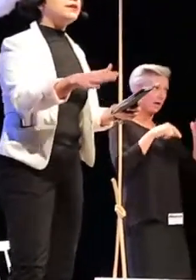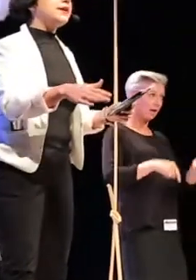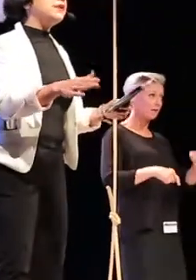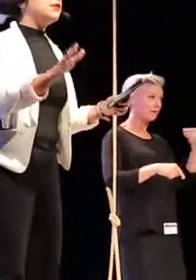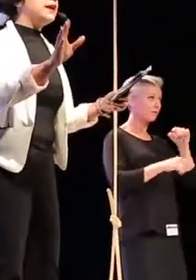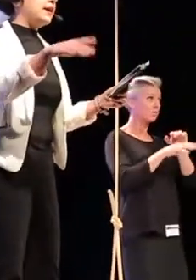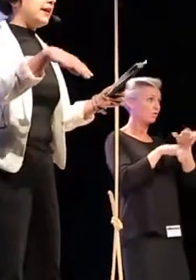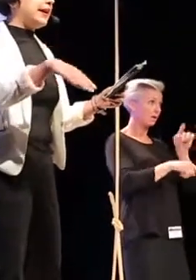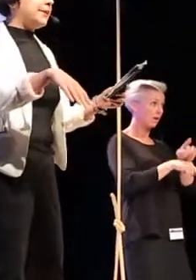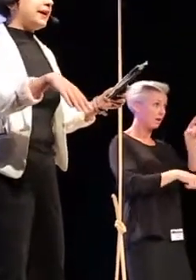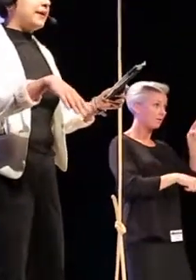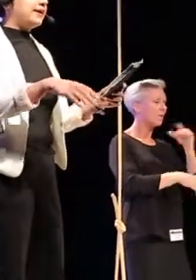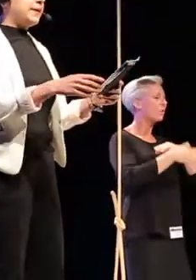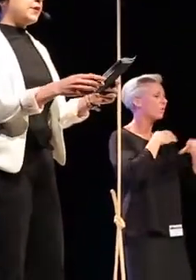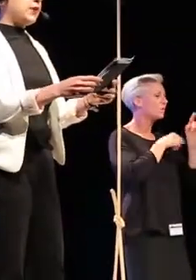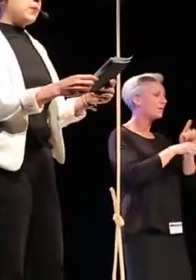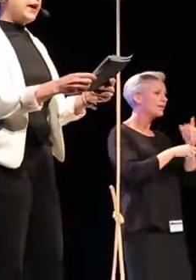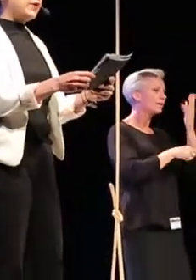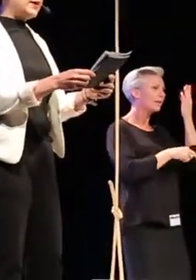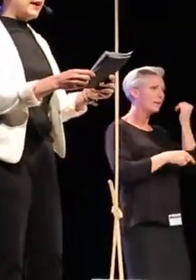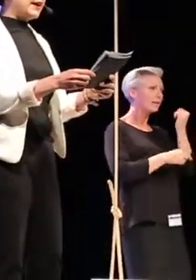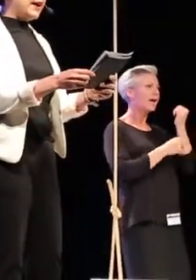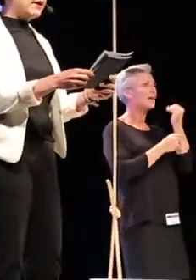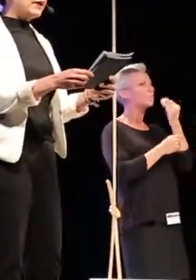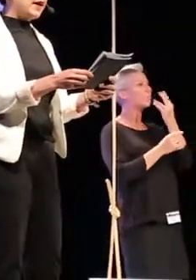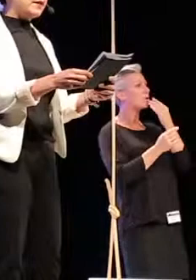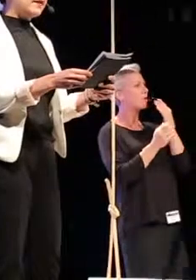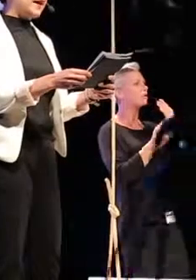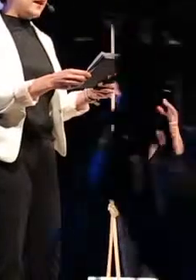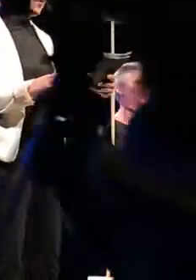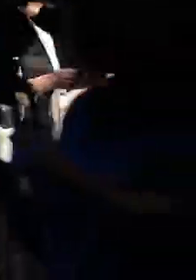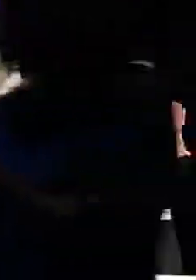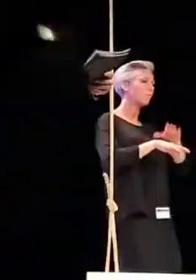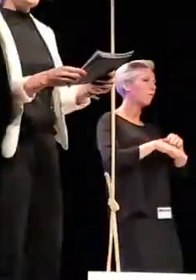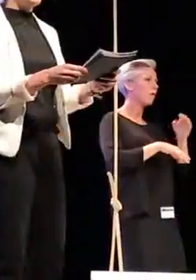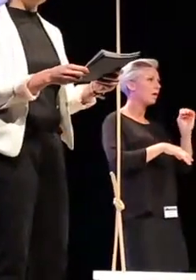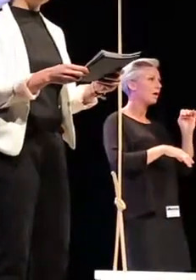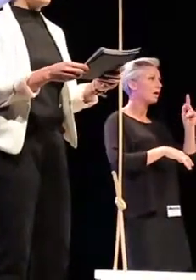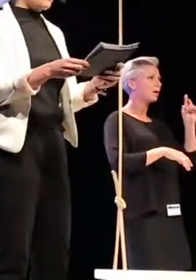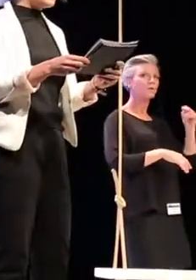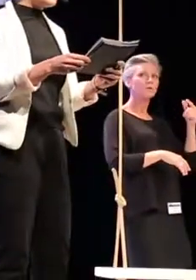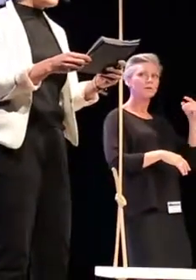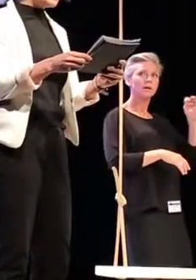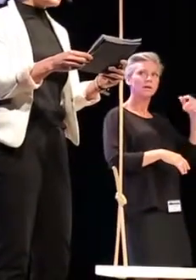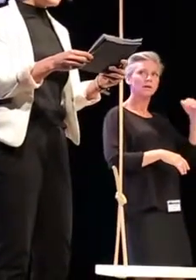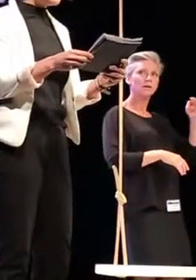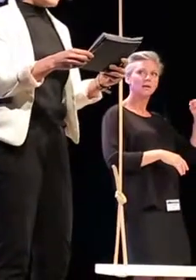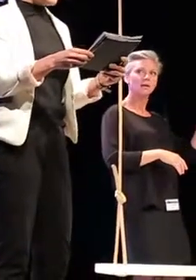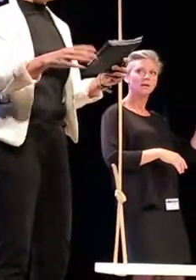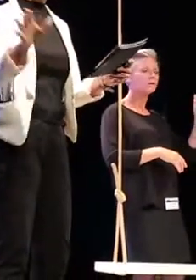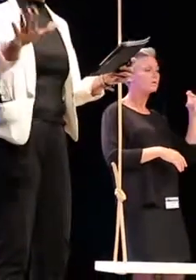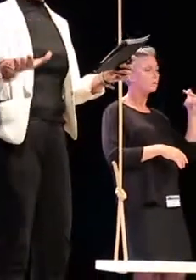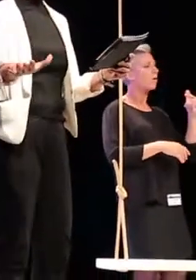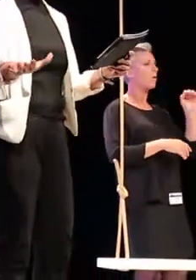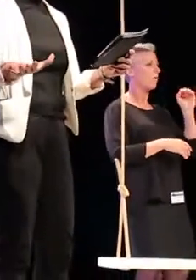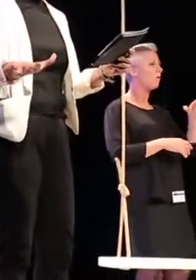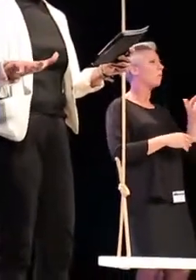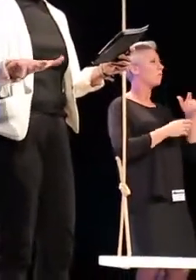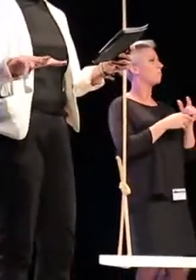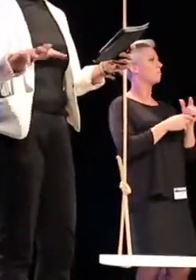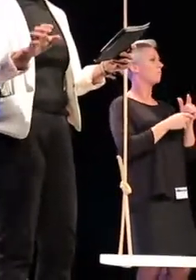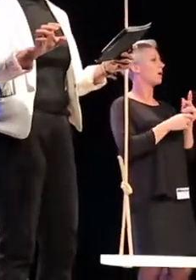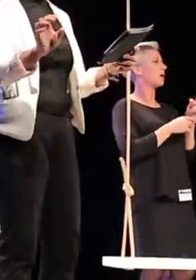och under tiden så hinner ni klämma in ett samtal på ekoteket Staying Within the Global Carbon Budget eller testa